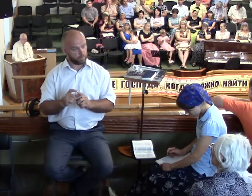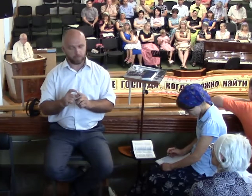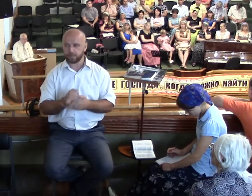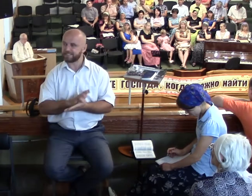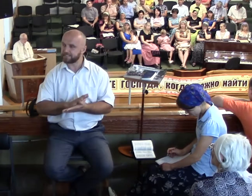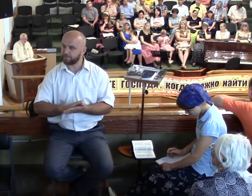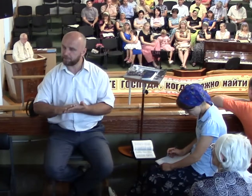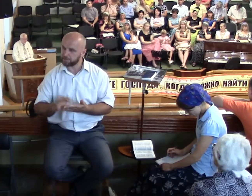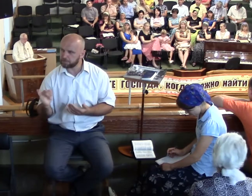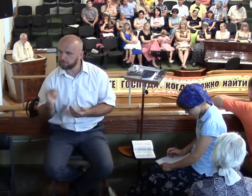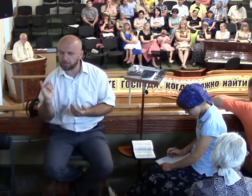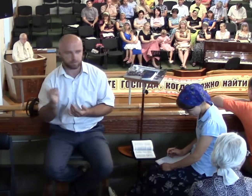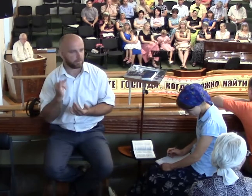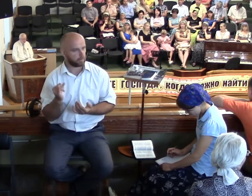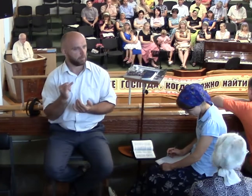да?